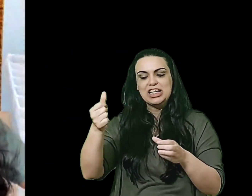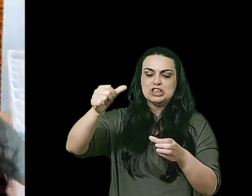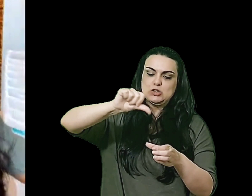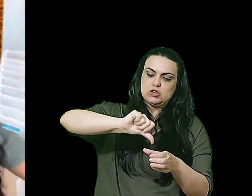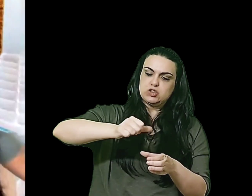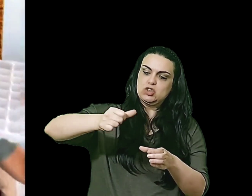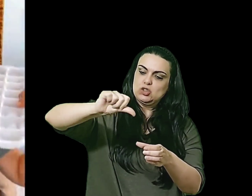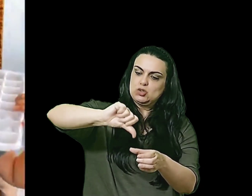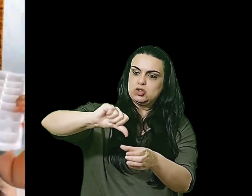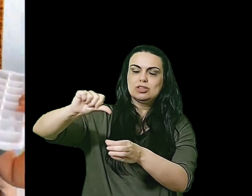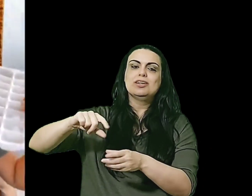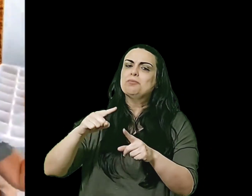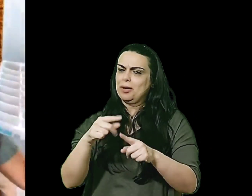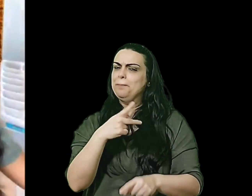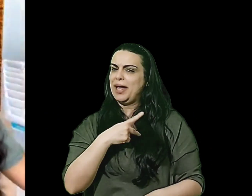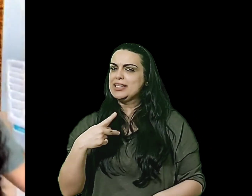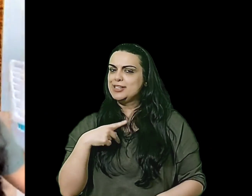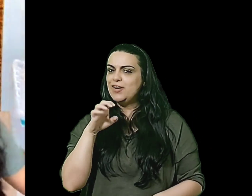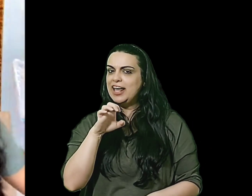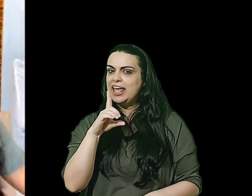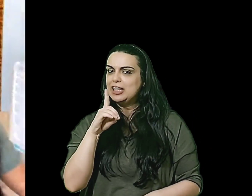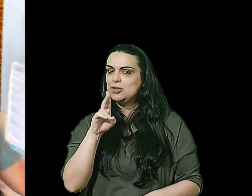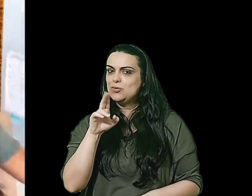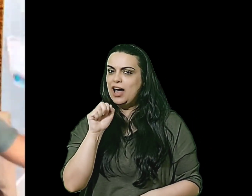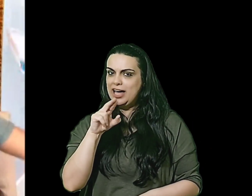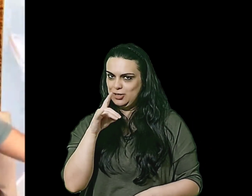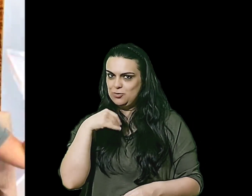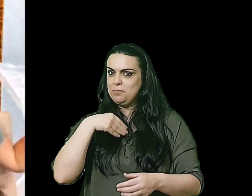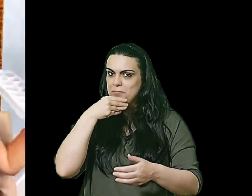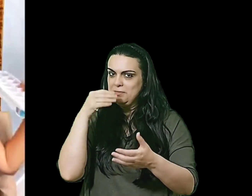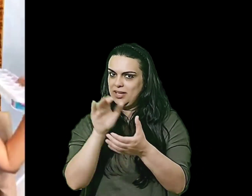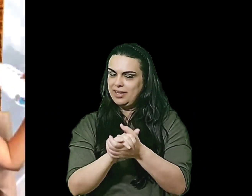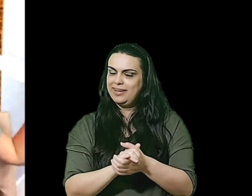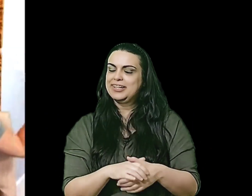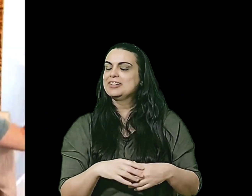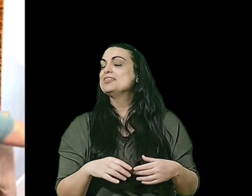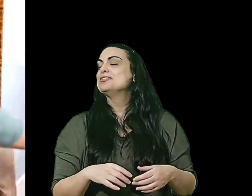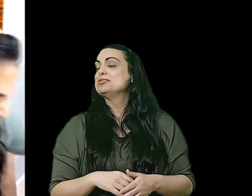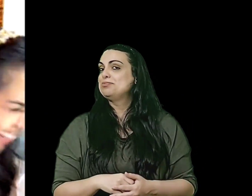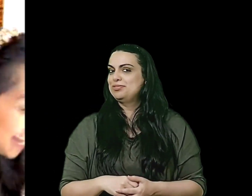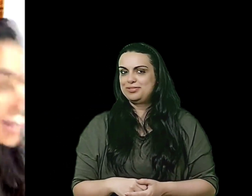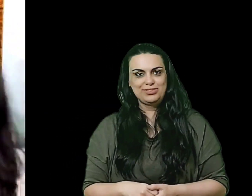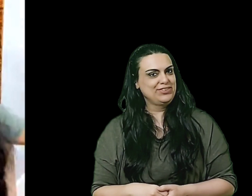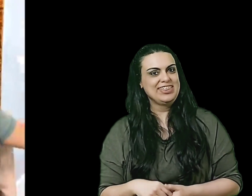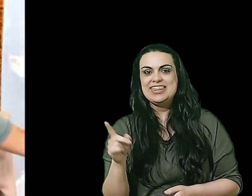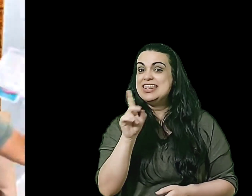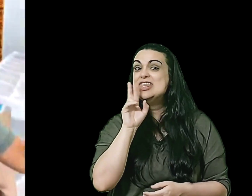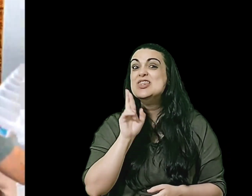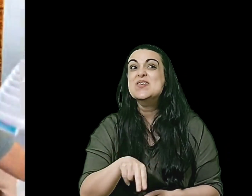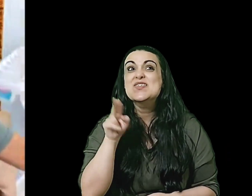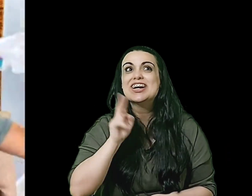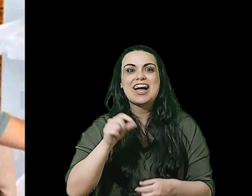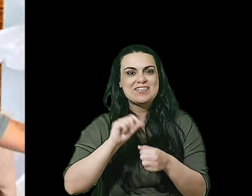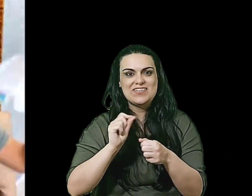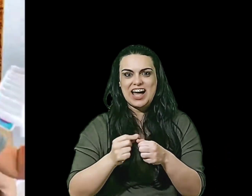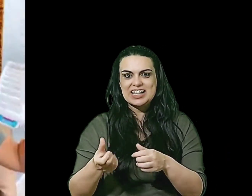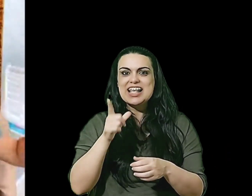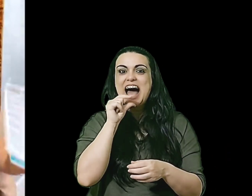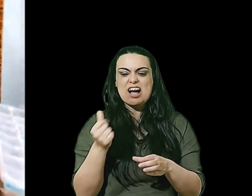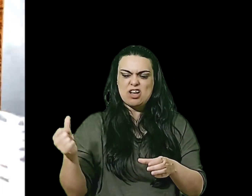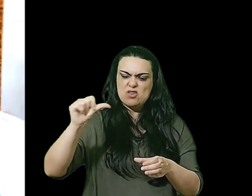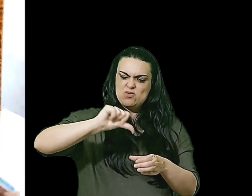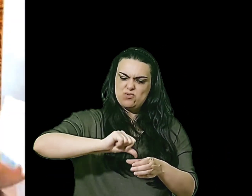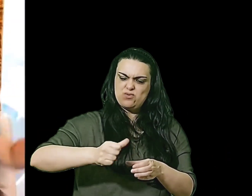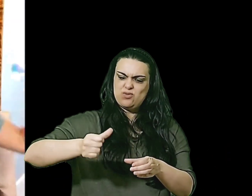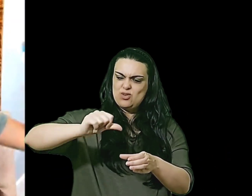mãe enchemos a forma. Porque, pastor Eduardo, te dedico, tá, pastor Eduardo? Não enche a